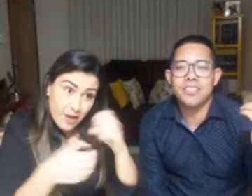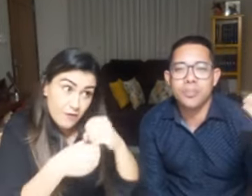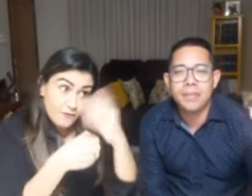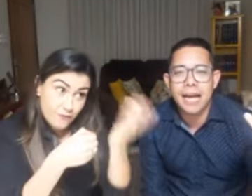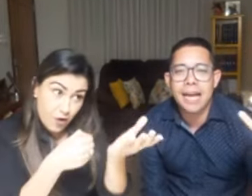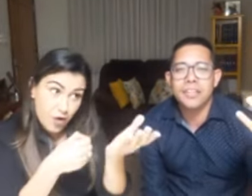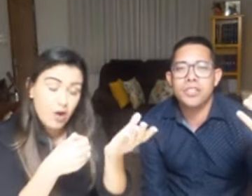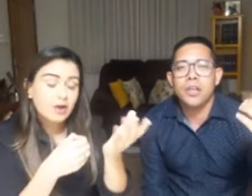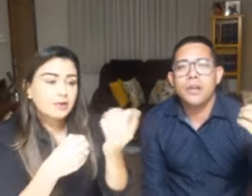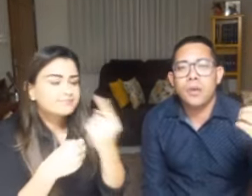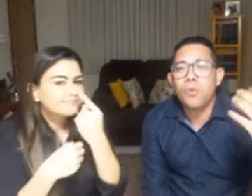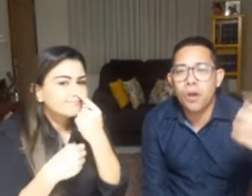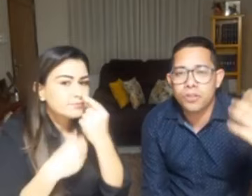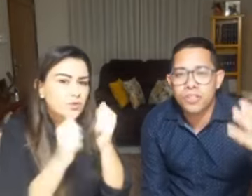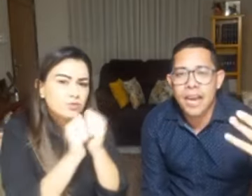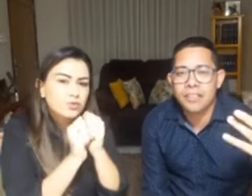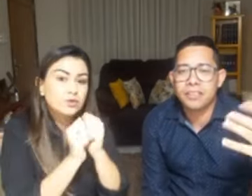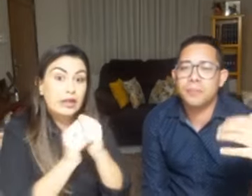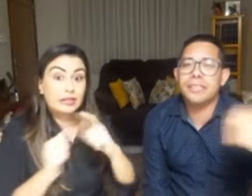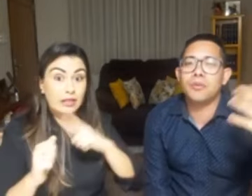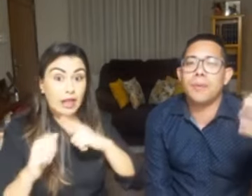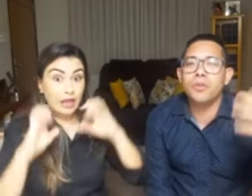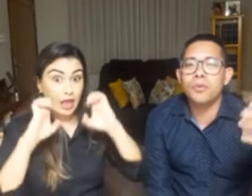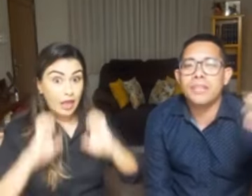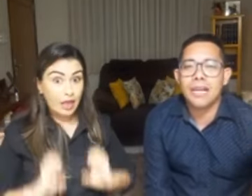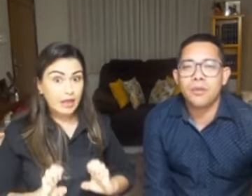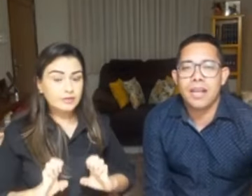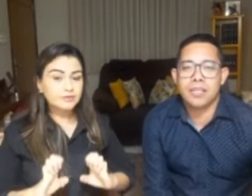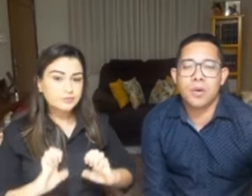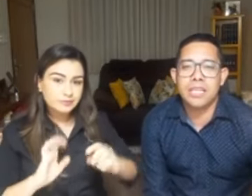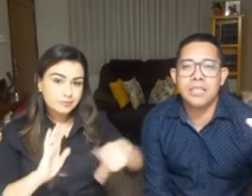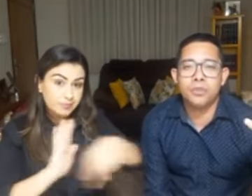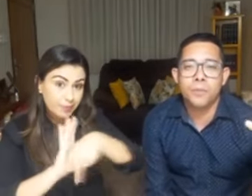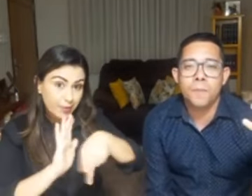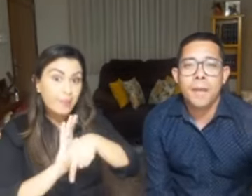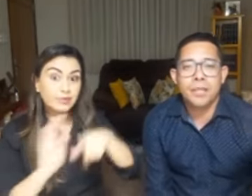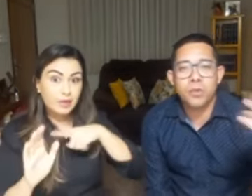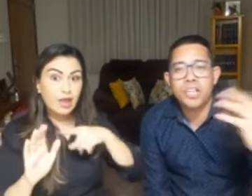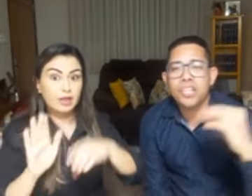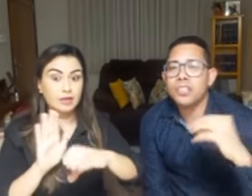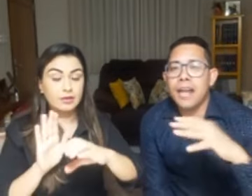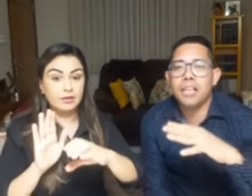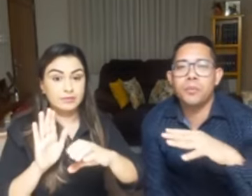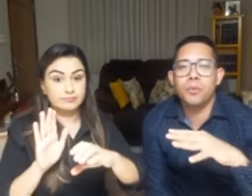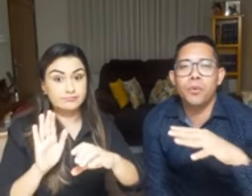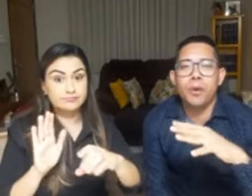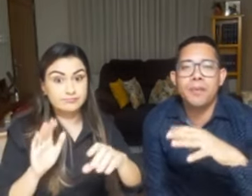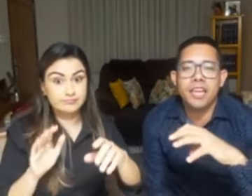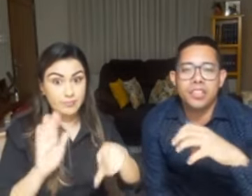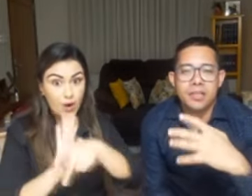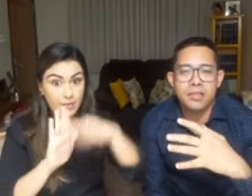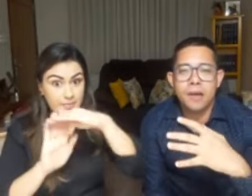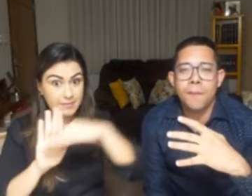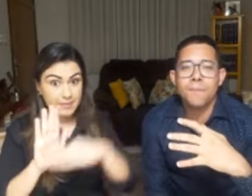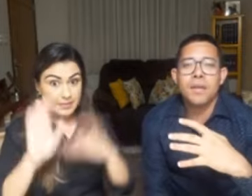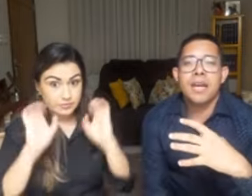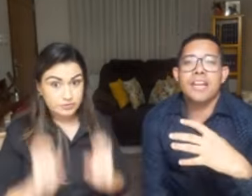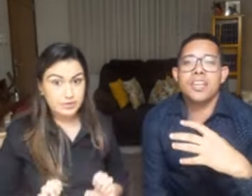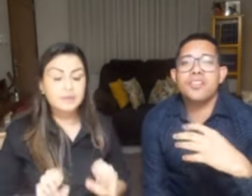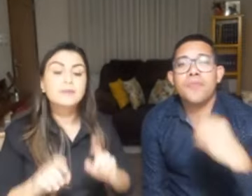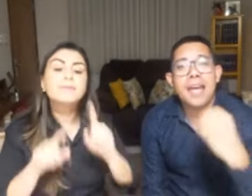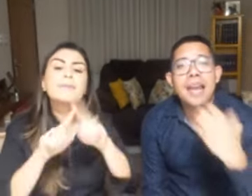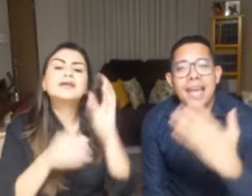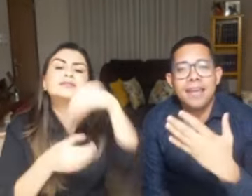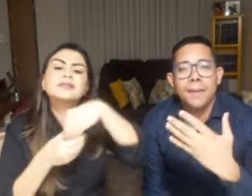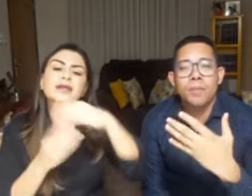Dessa intimidade. Tem o código de ética, que você precisa tomar muito cuidado com relação a isso. Mas quando a gente traz para o ambiente cristão, a